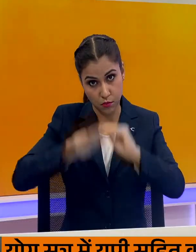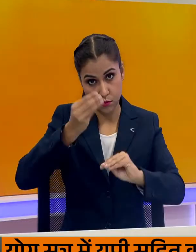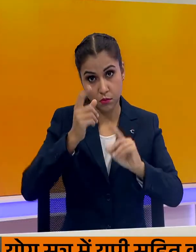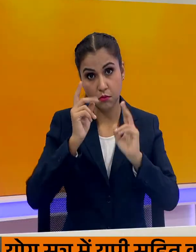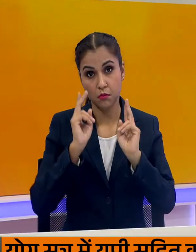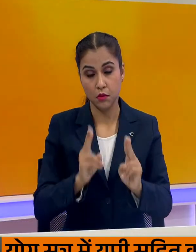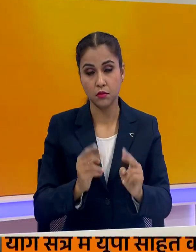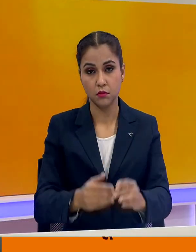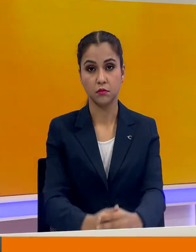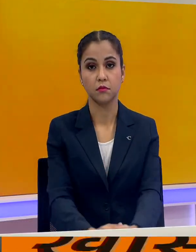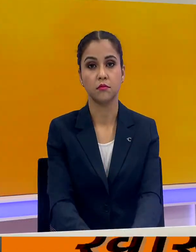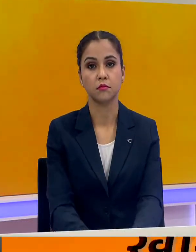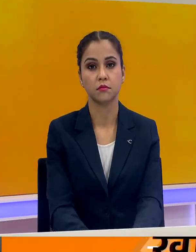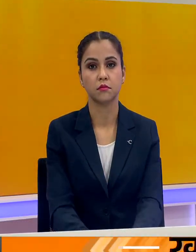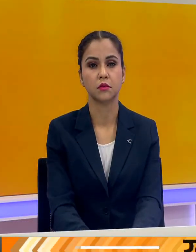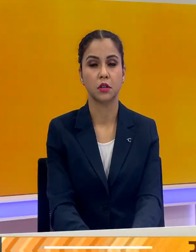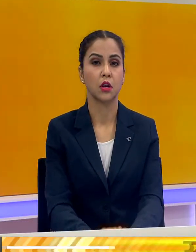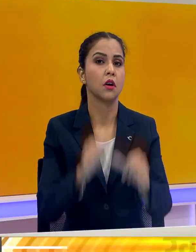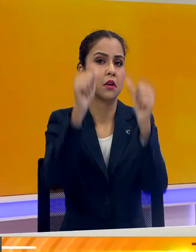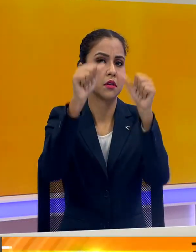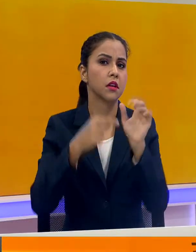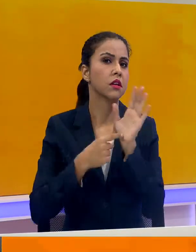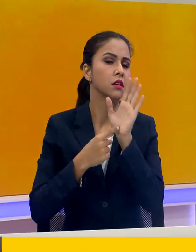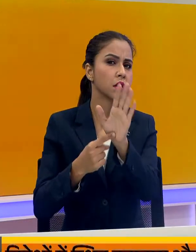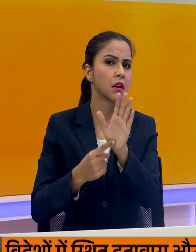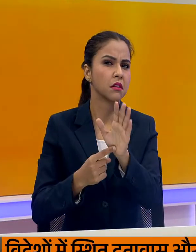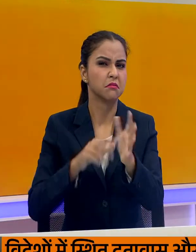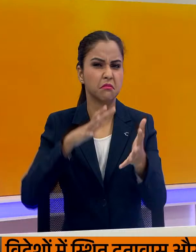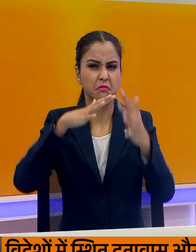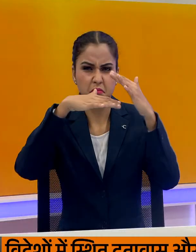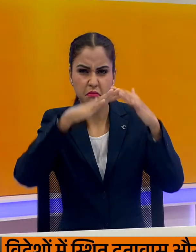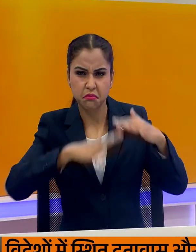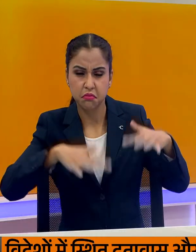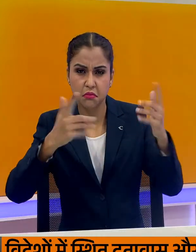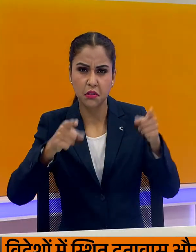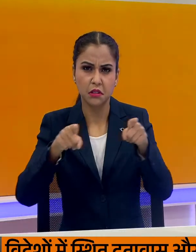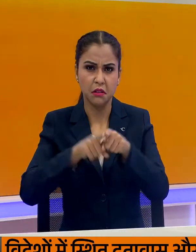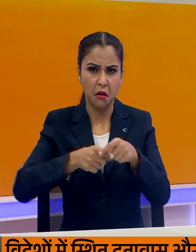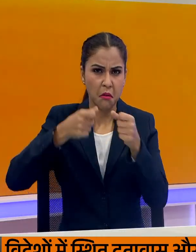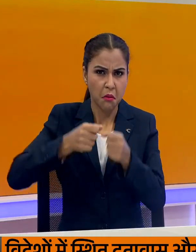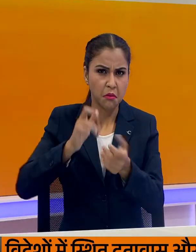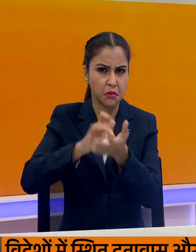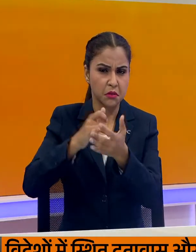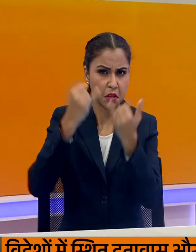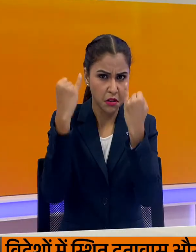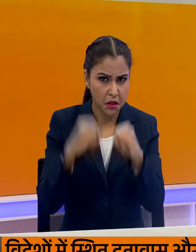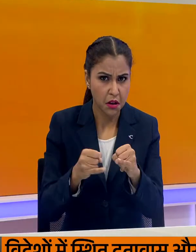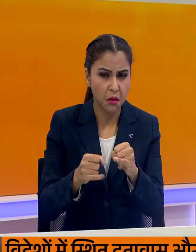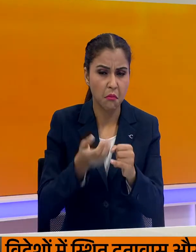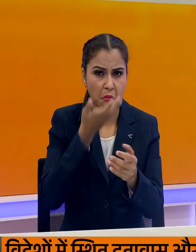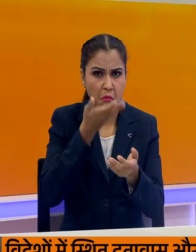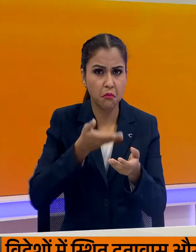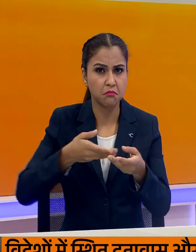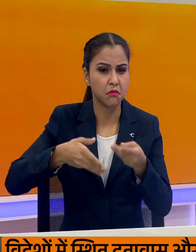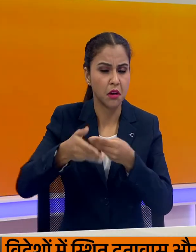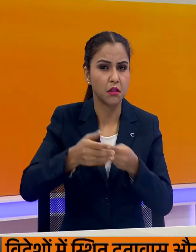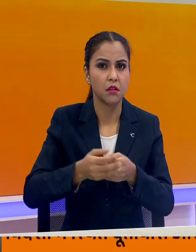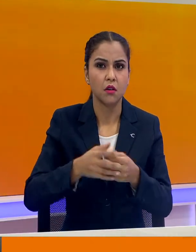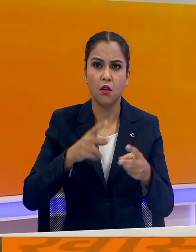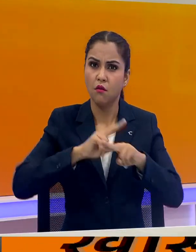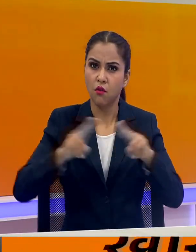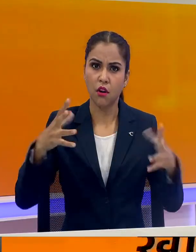है। नतीजा ये कि आपदाएं आई, पंपिंग स्टेशन खराब हो गए और पानी की सप्लाई पूरी तरह से बाधित हो